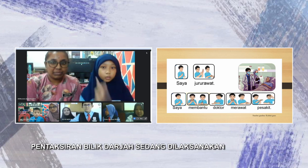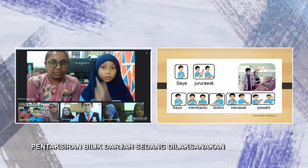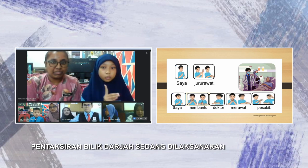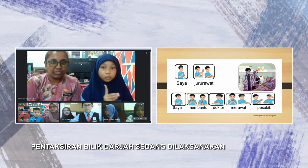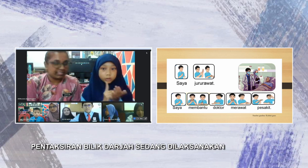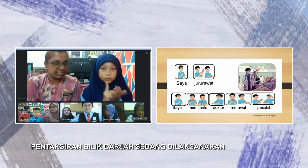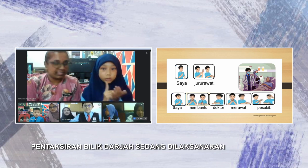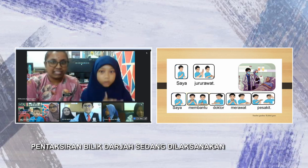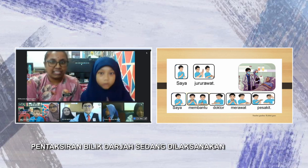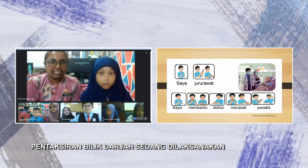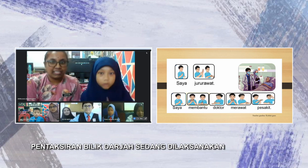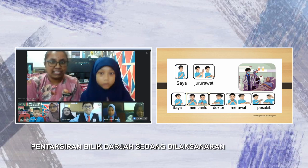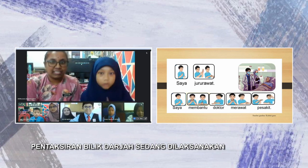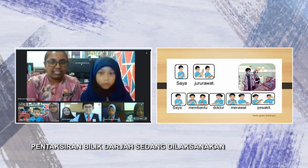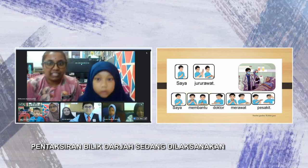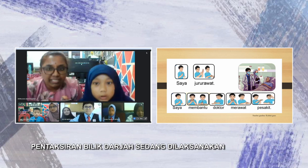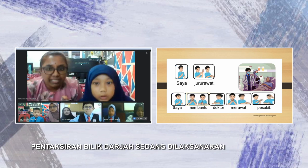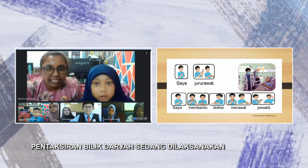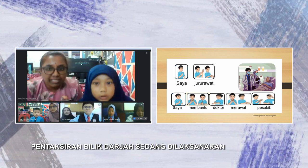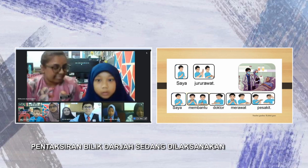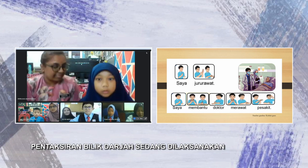Saya membantu.